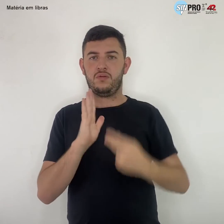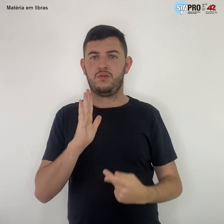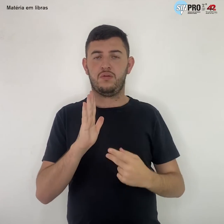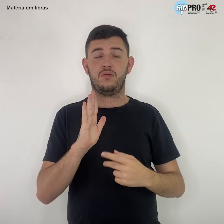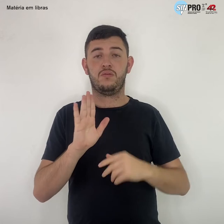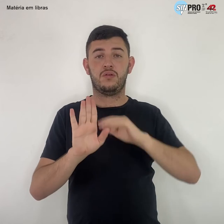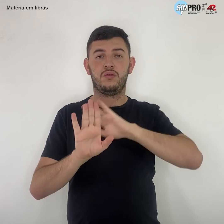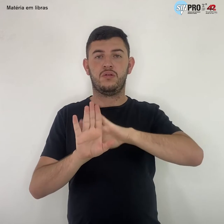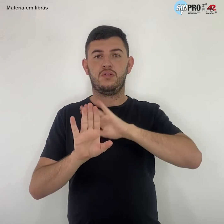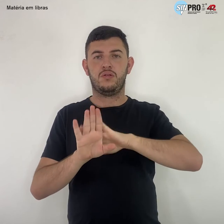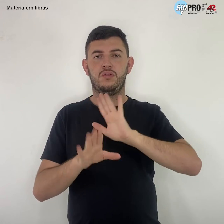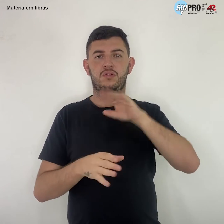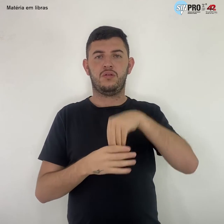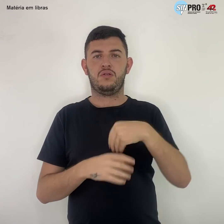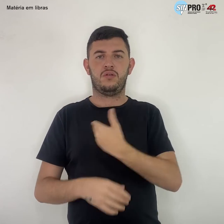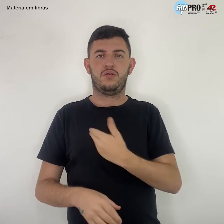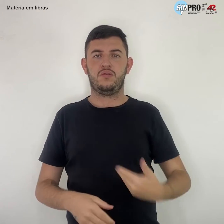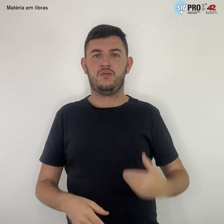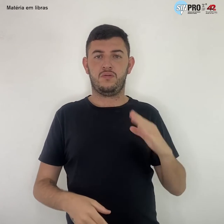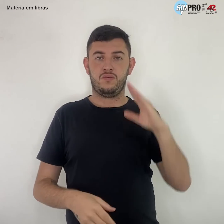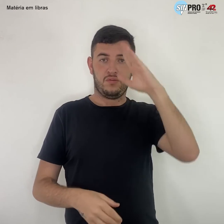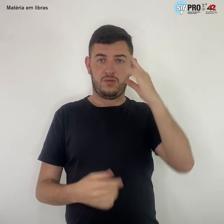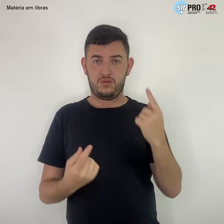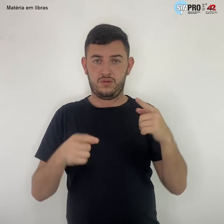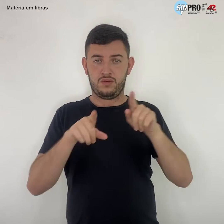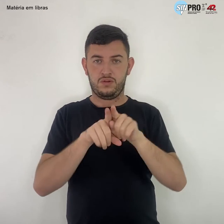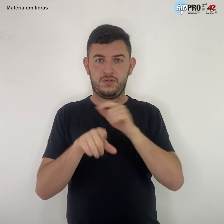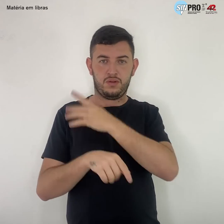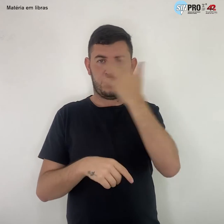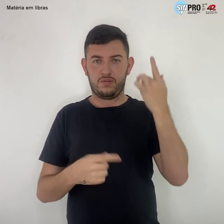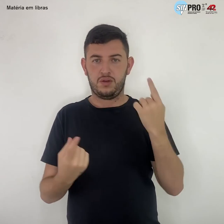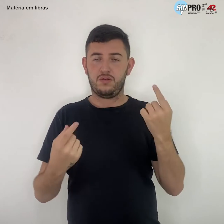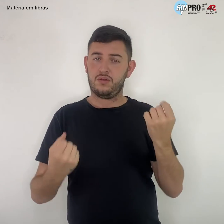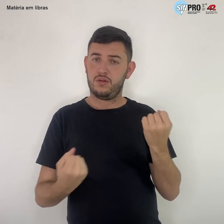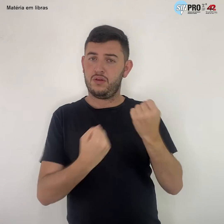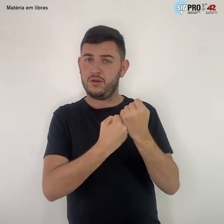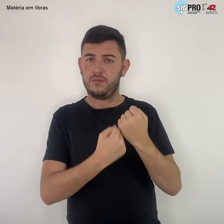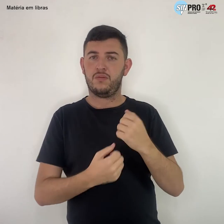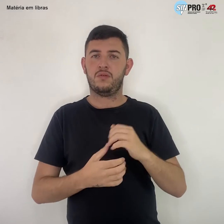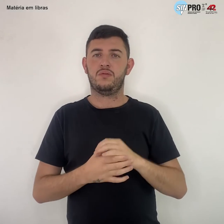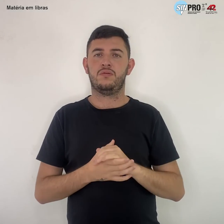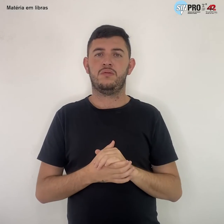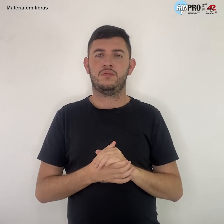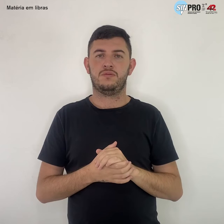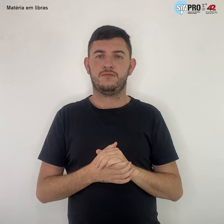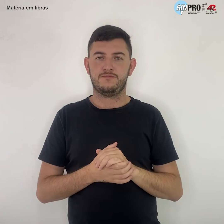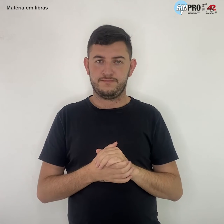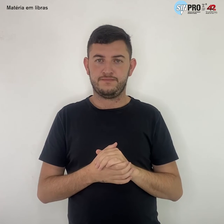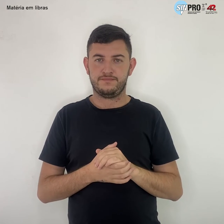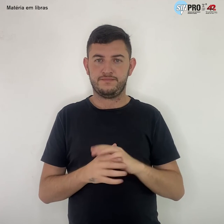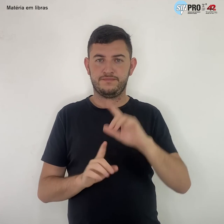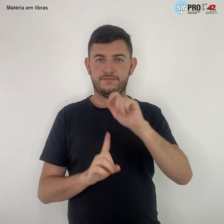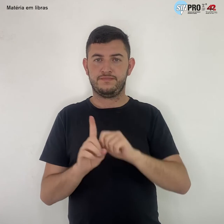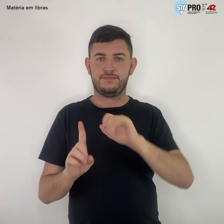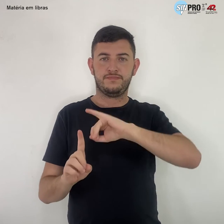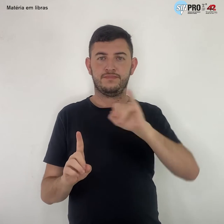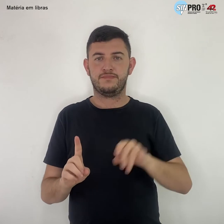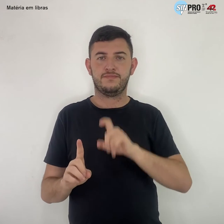do governo Bolsonaro e de seus aliados. Já em julho de